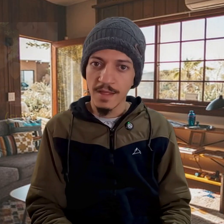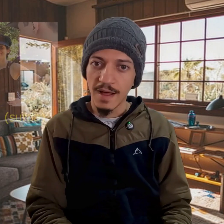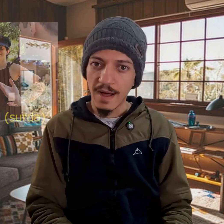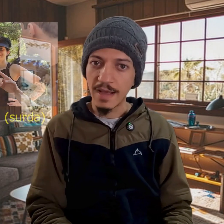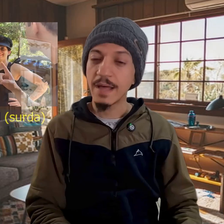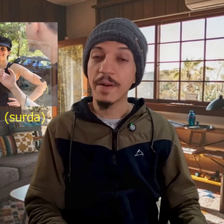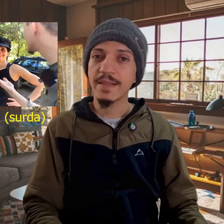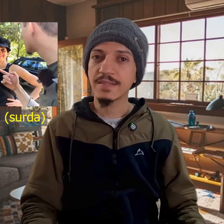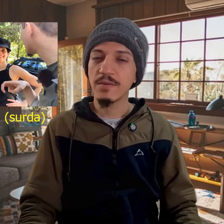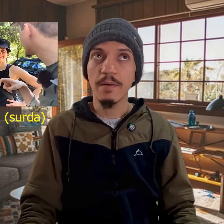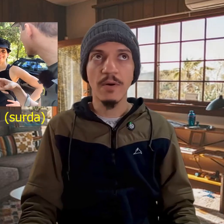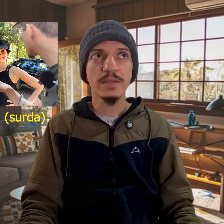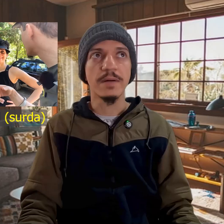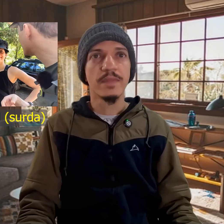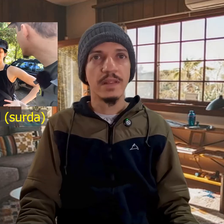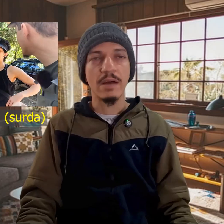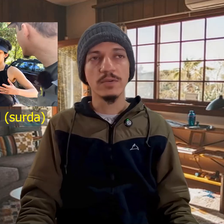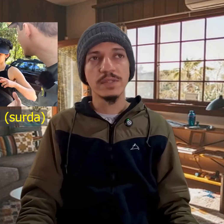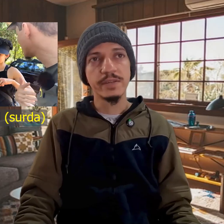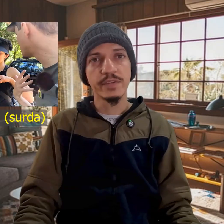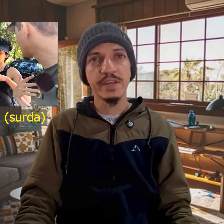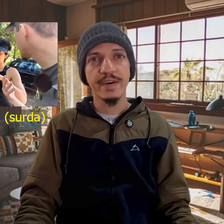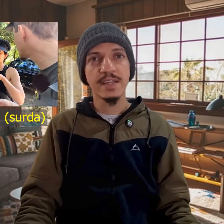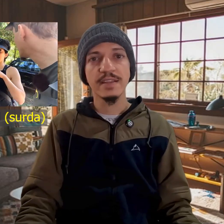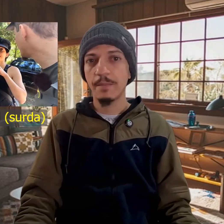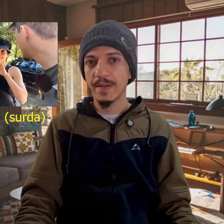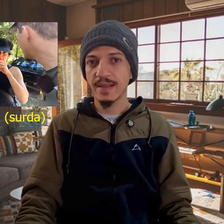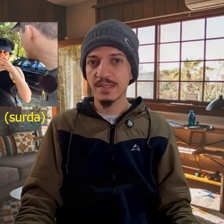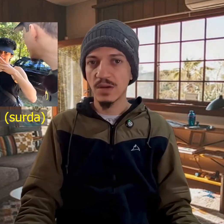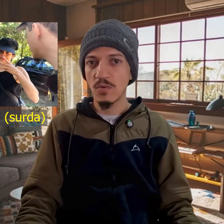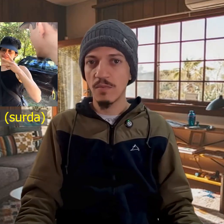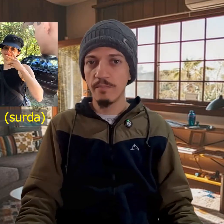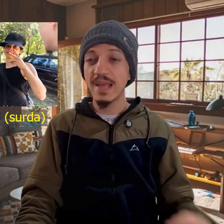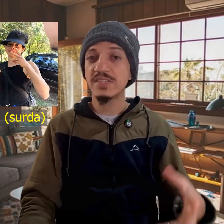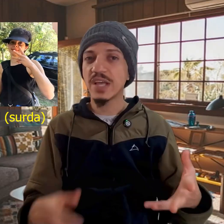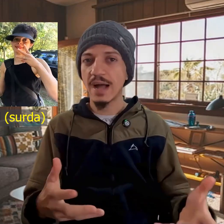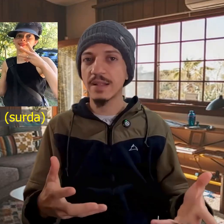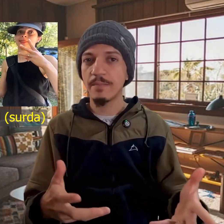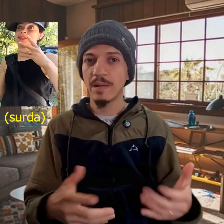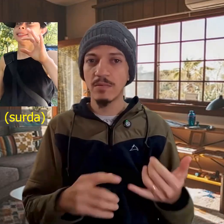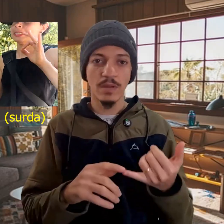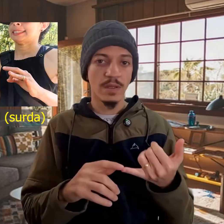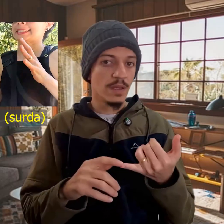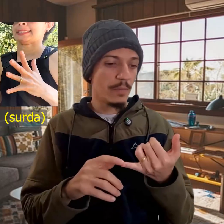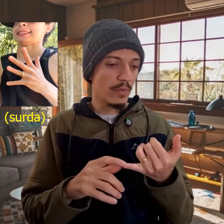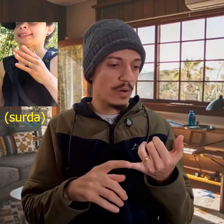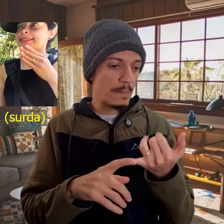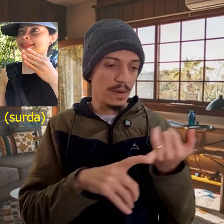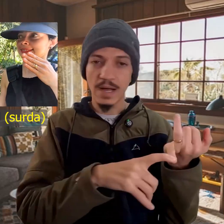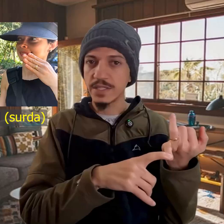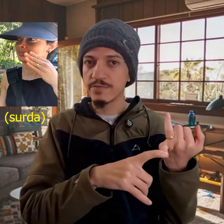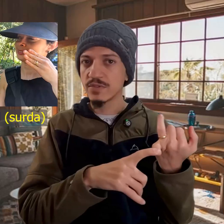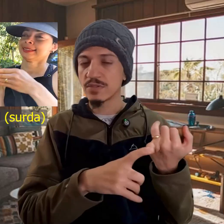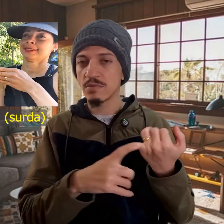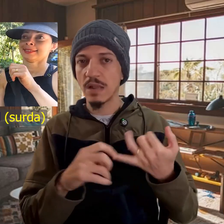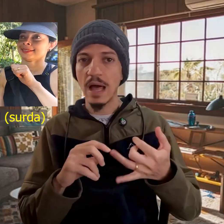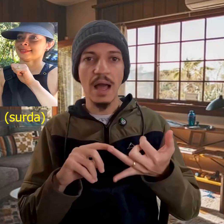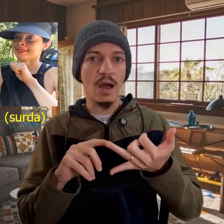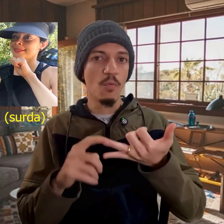A interpretação remota, né, ou seja, você fazer a interpretação mediada por aplicativos no seu celular ou mesmo